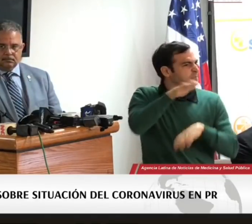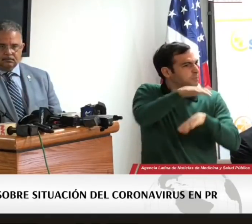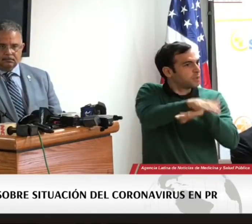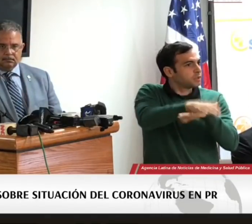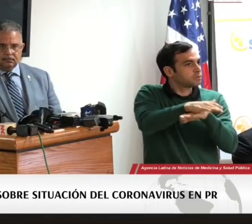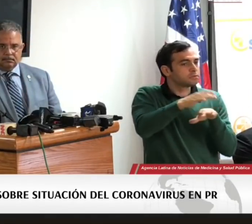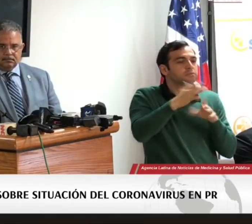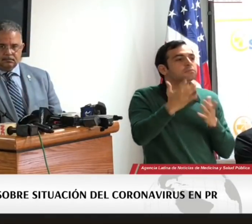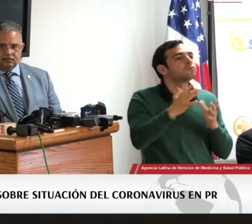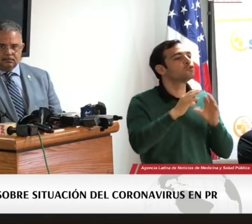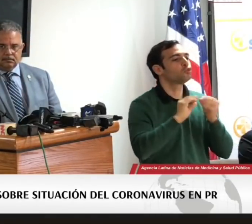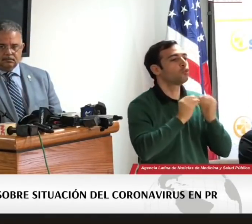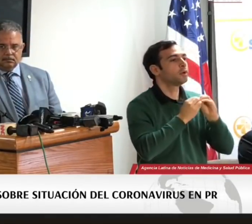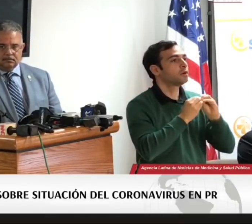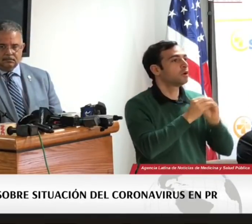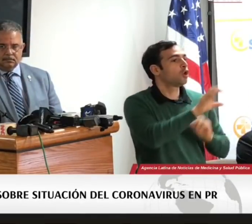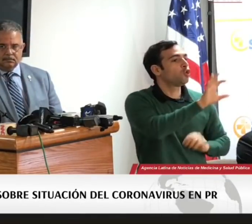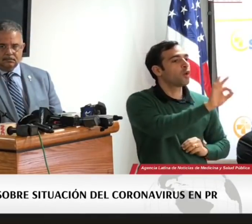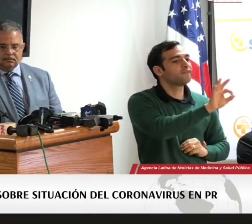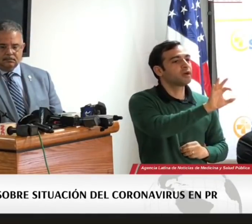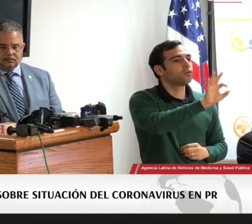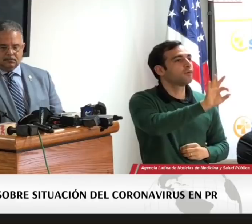puedan comunicar, que es el